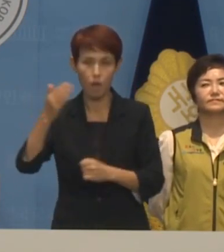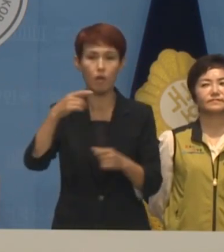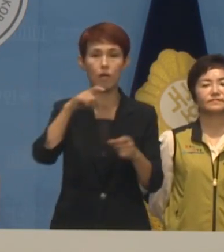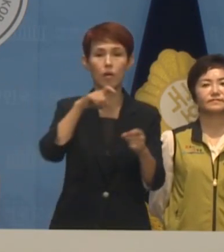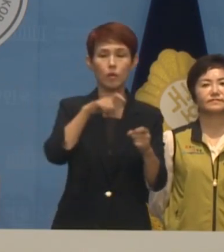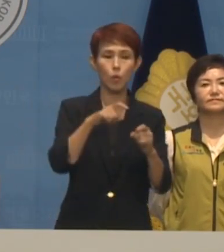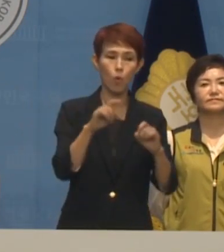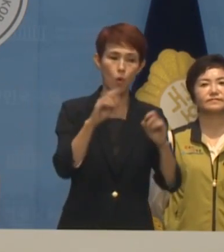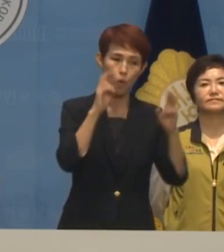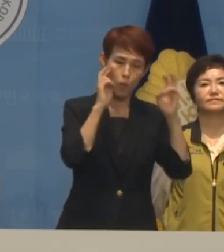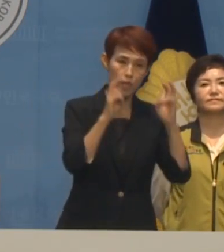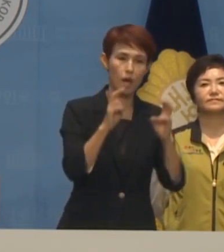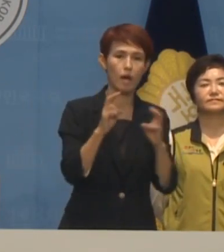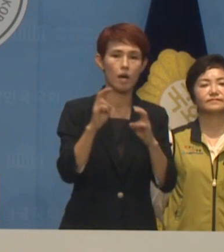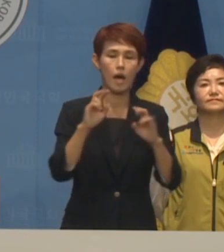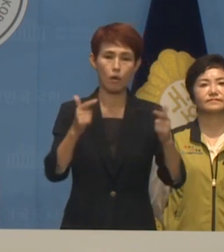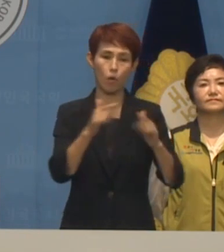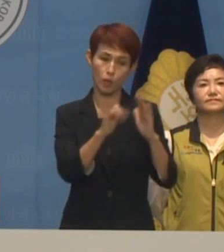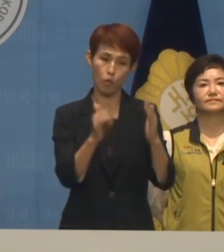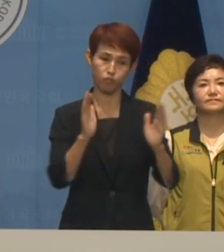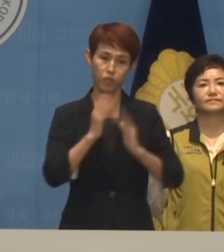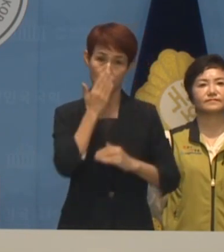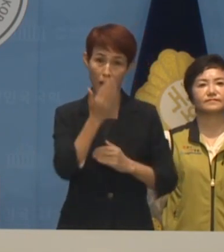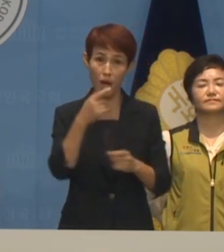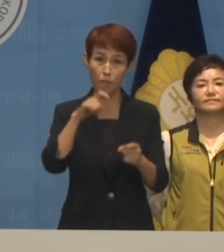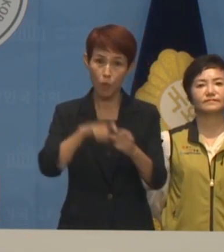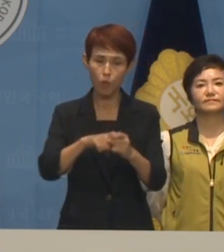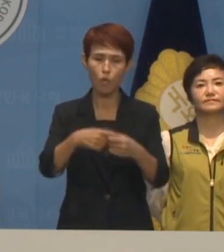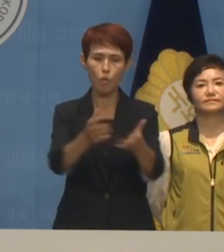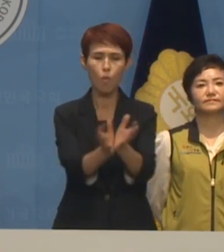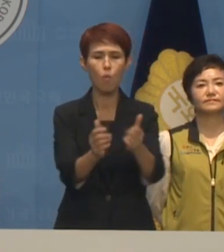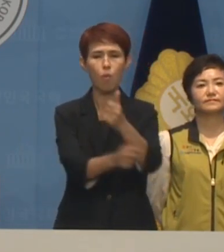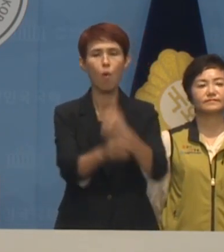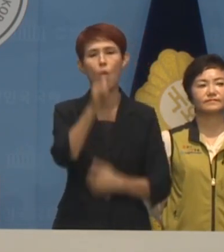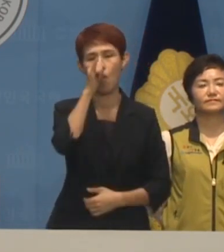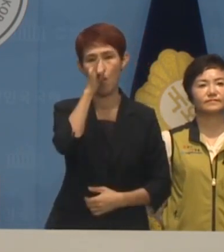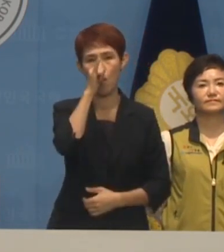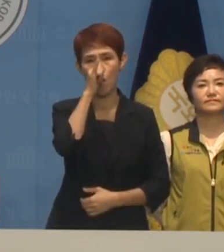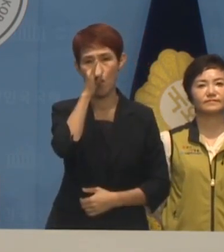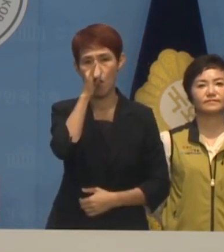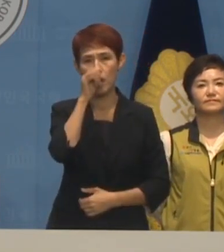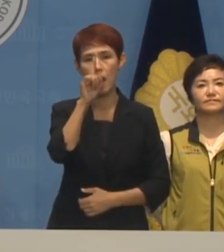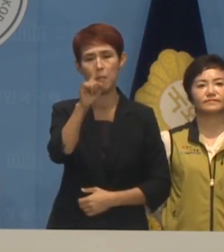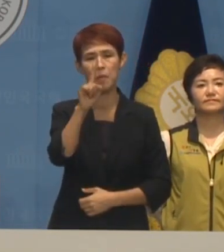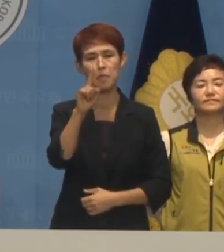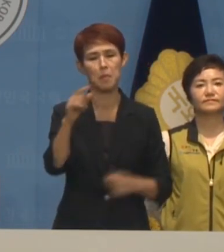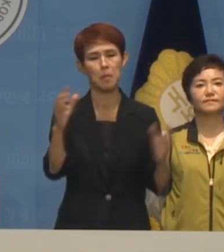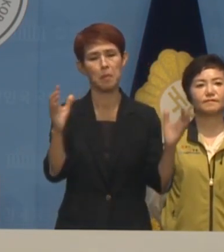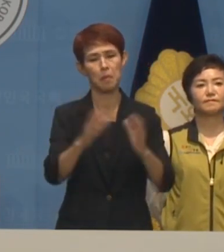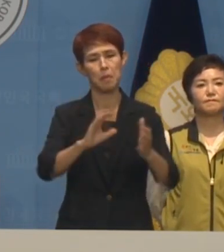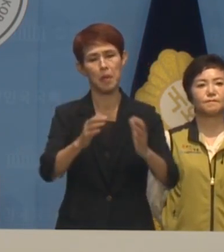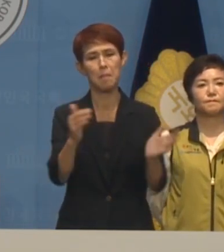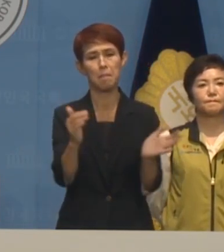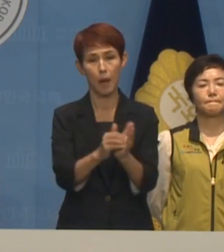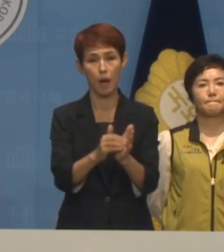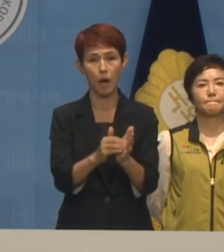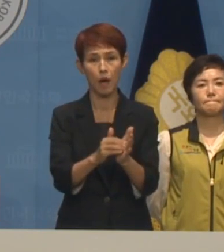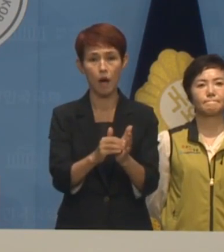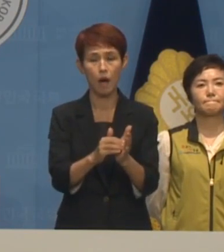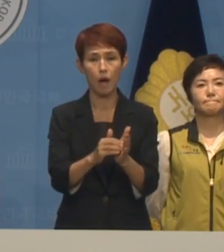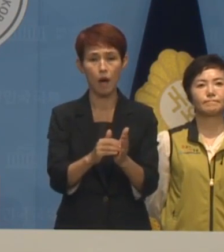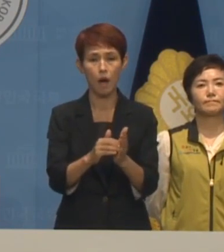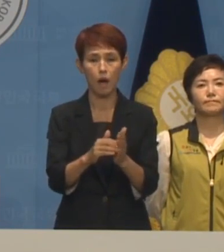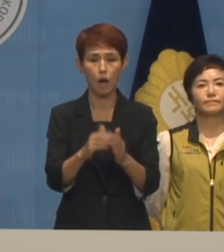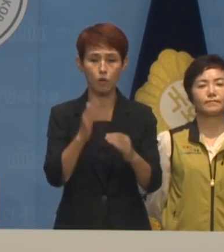경사노위에 일생활균형위원회가 설치되어 있습니다. 그러나 이는 일회성 논의의 틀일 뿐 중장기적이고 실질적인 정책